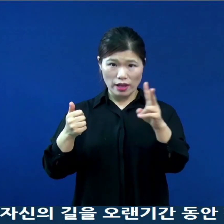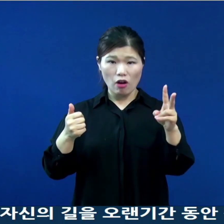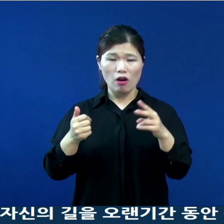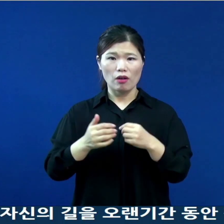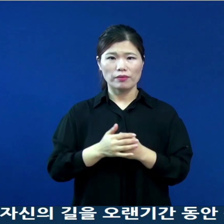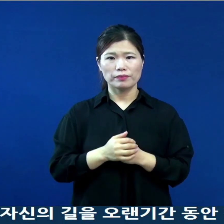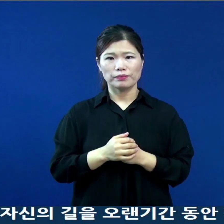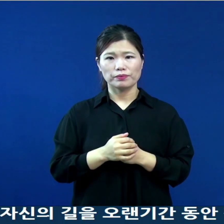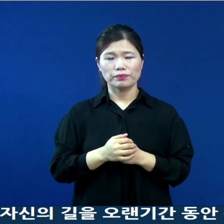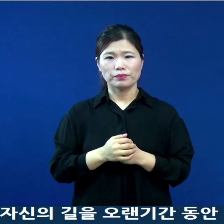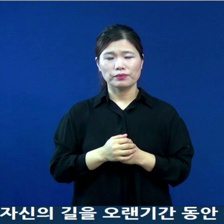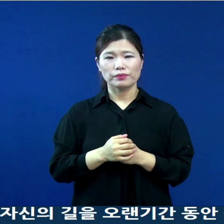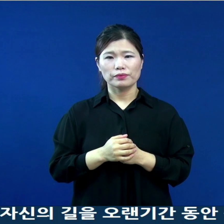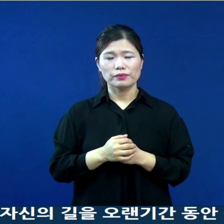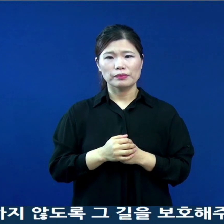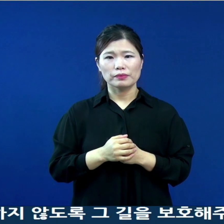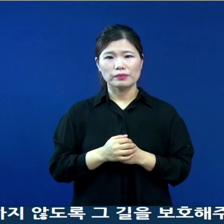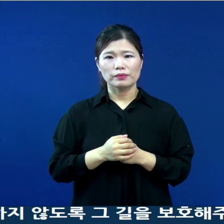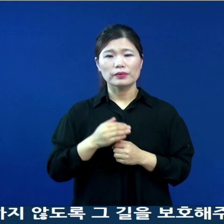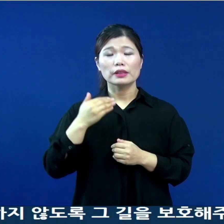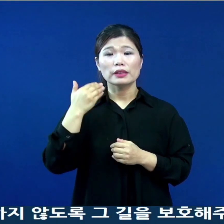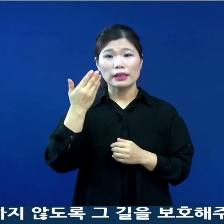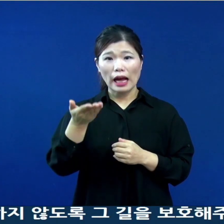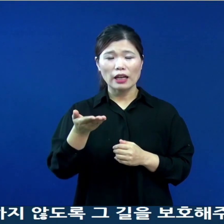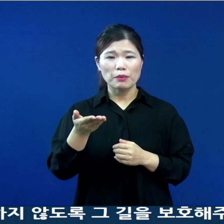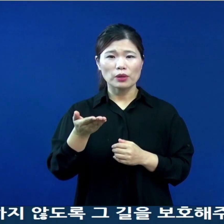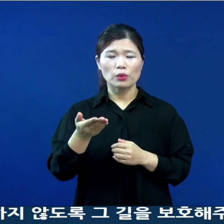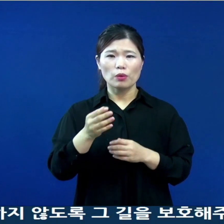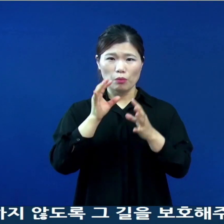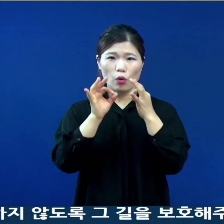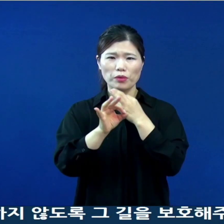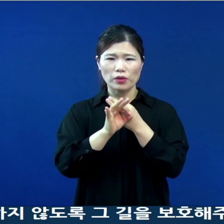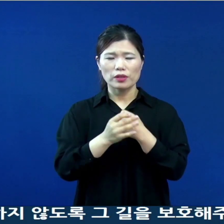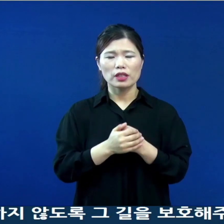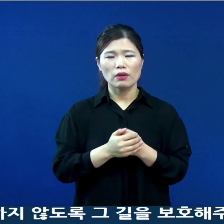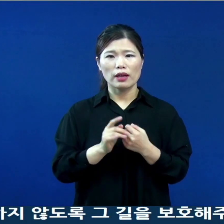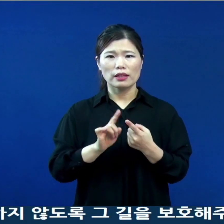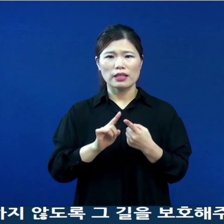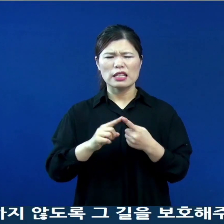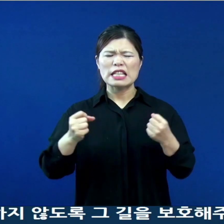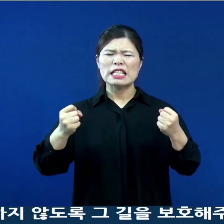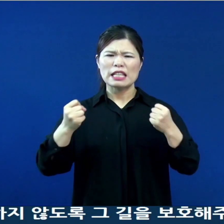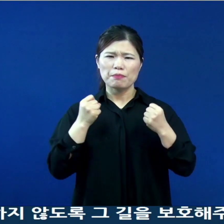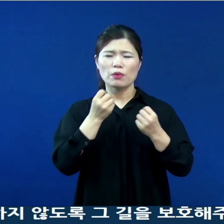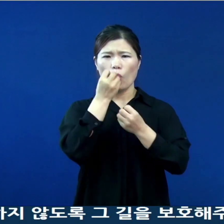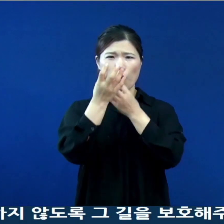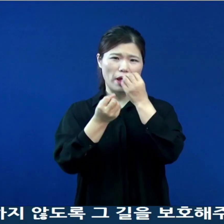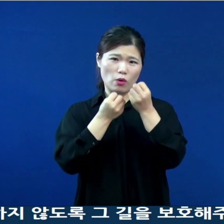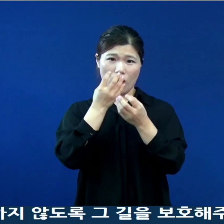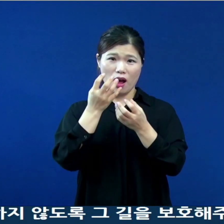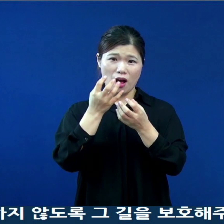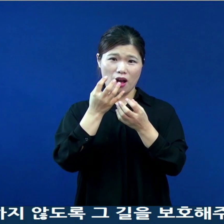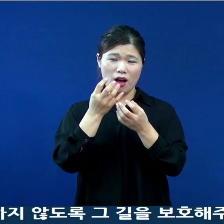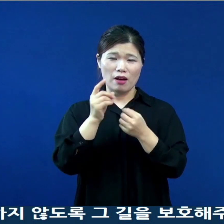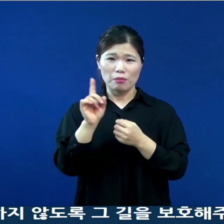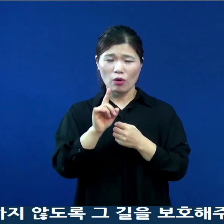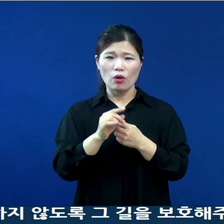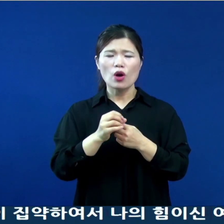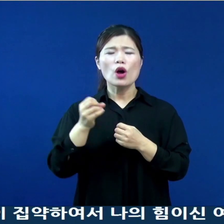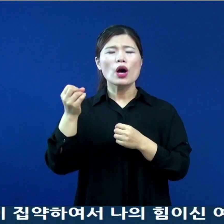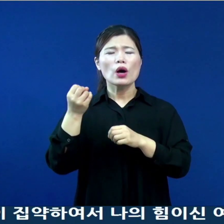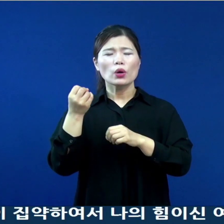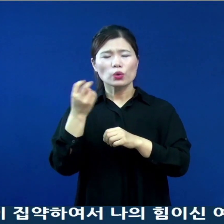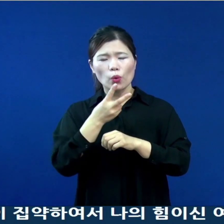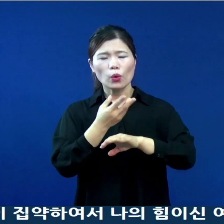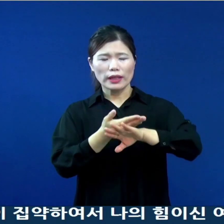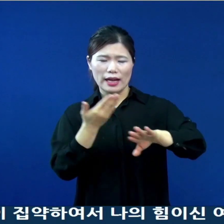그렇기 때문에 그 다음에 나오는 고백 또한 힘이라는 고백과 잘 어우러져서 우리에게 또 다른 힘을 공급해 주는 고백이